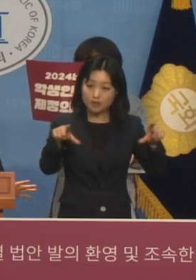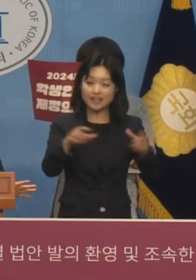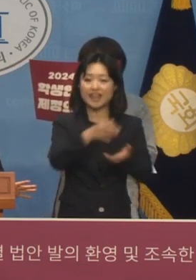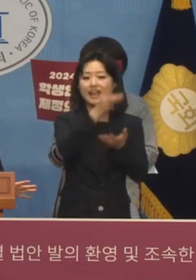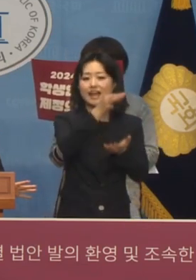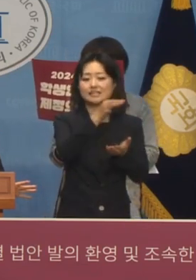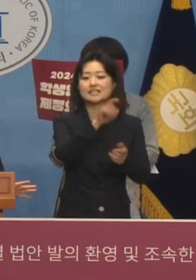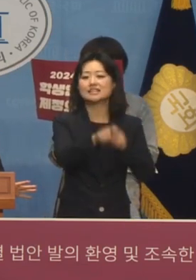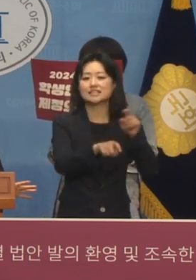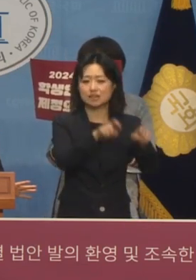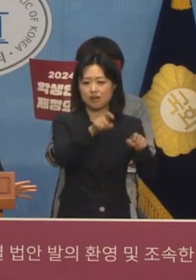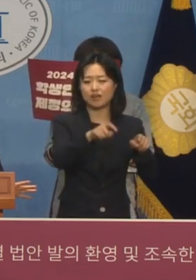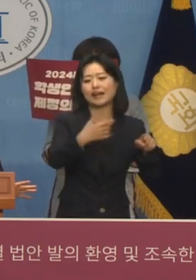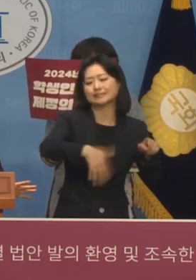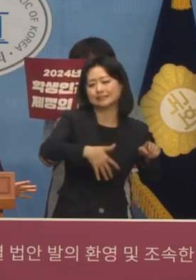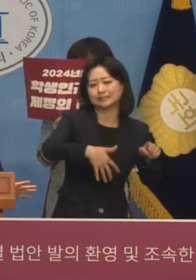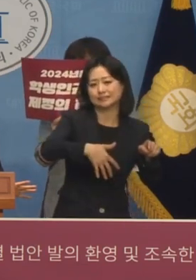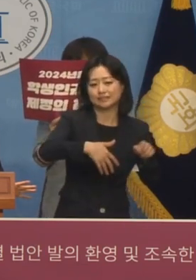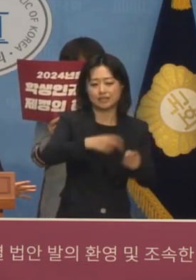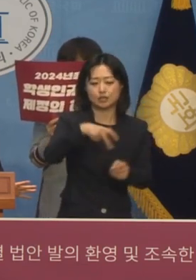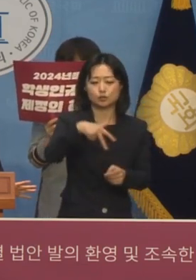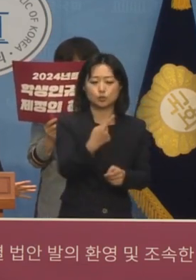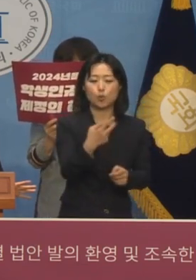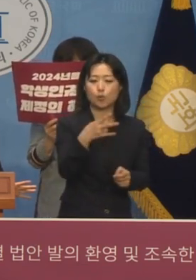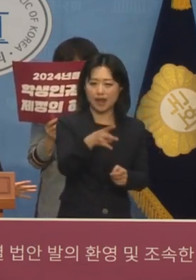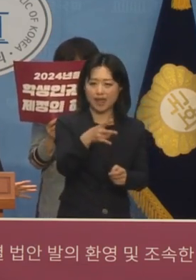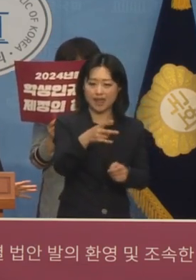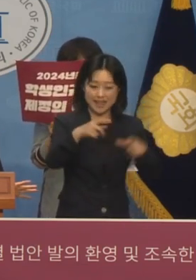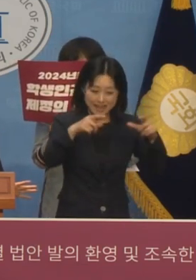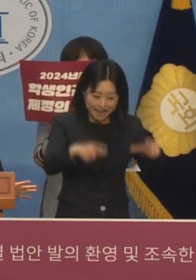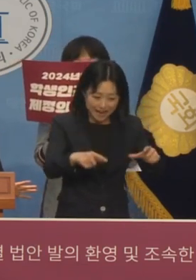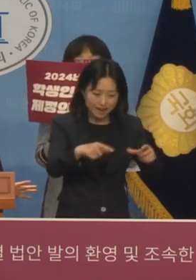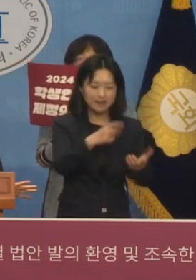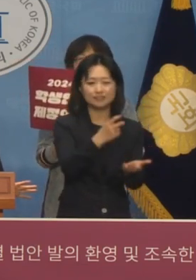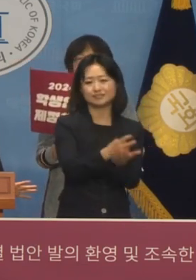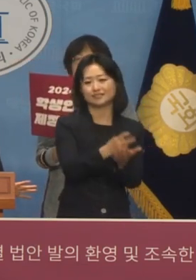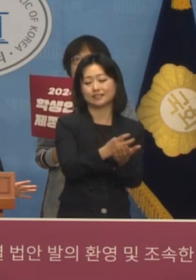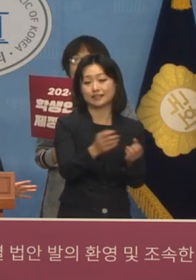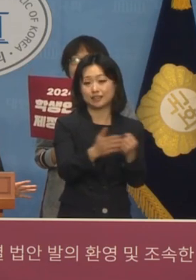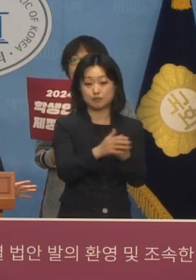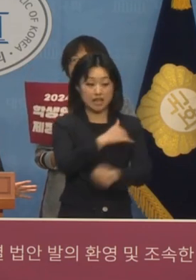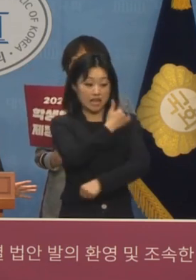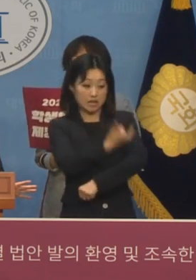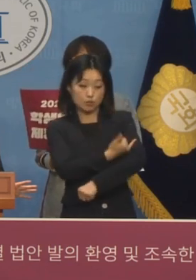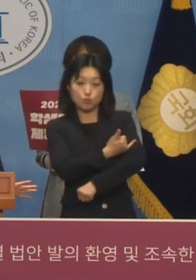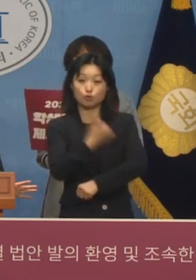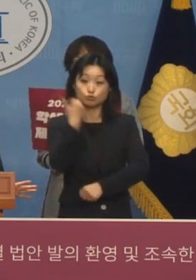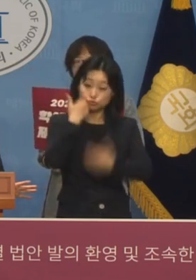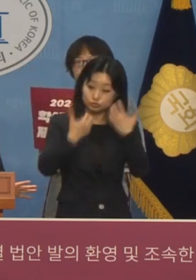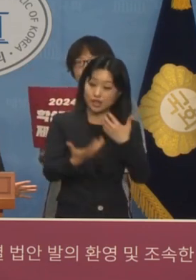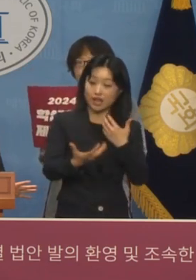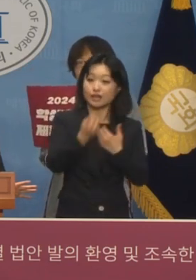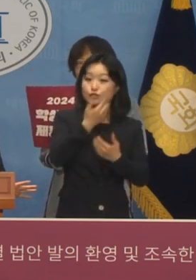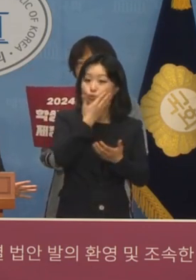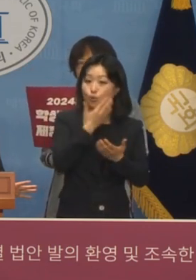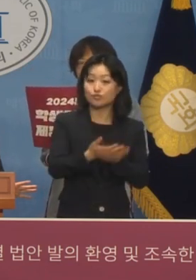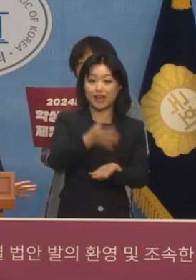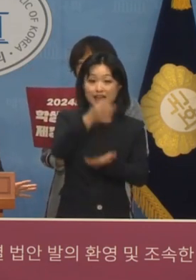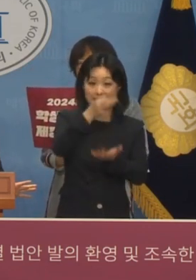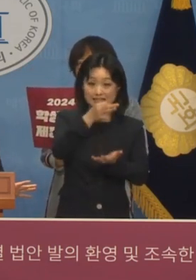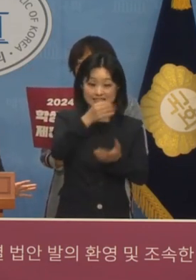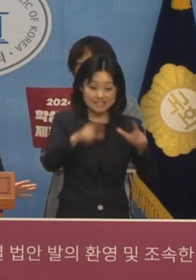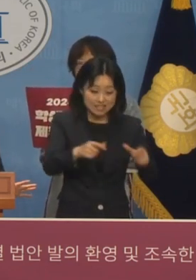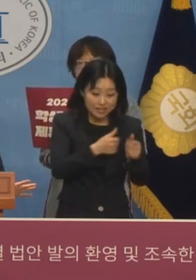못했기 때문입니다. 조례라는 한계에 부딪혀 이 땅의 모든 학생들이 누려야 할 인권이란 소중한 가치를